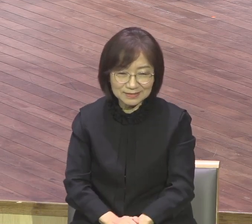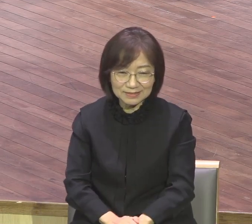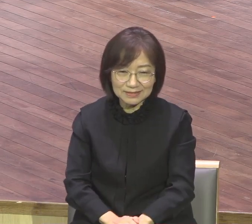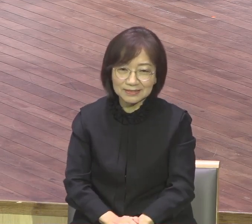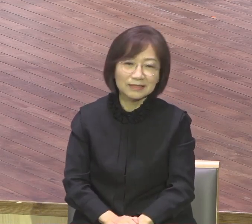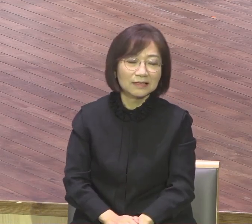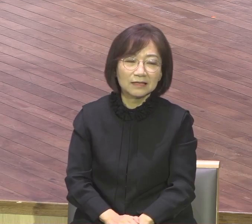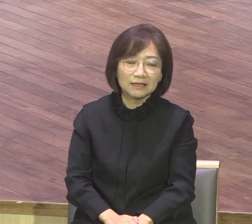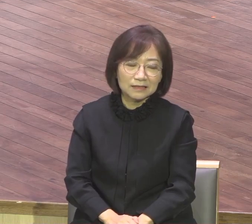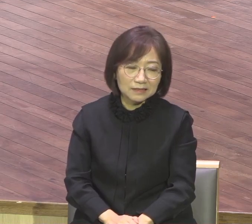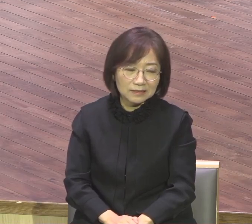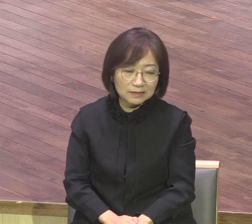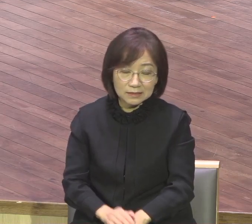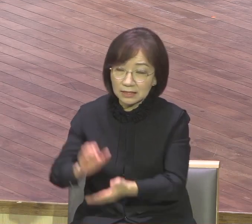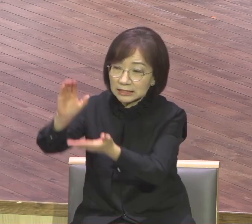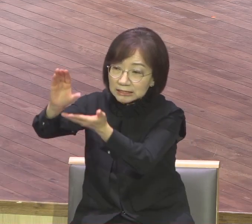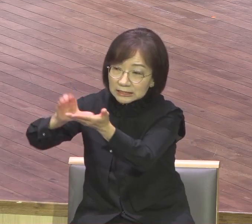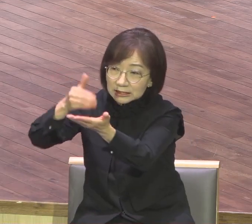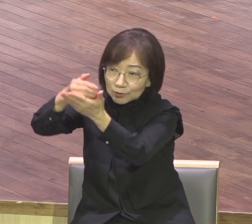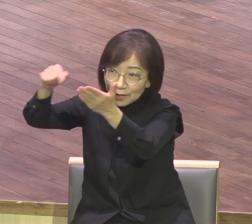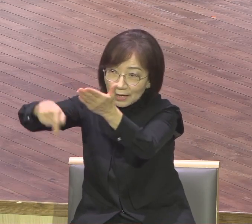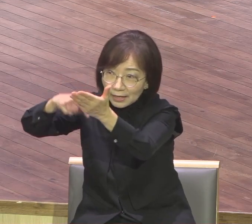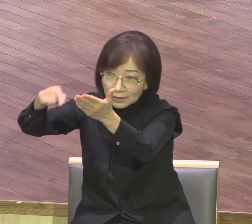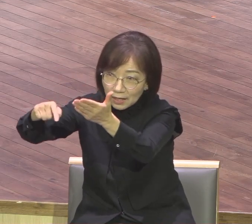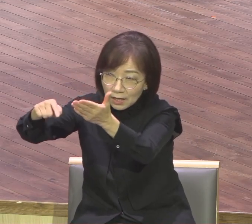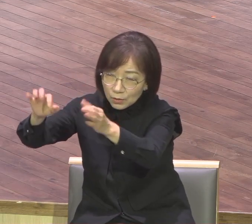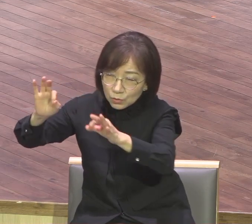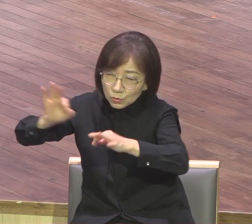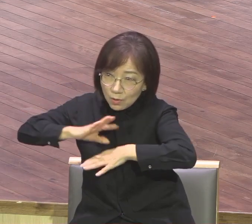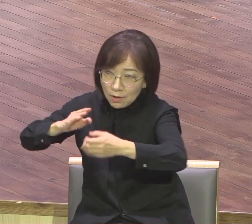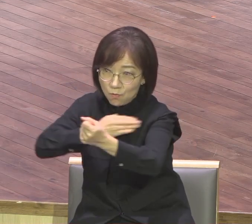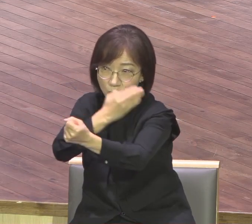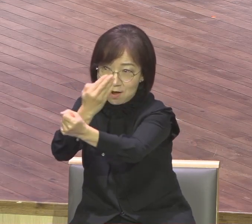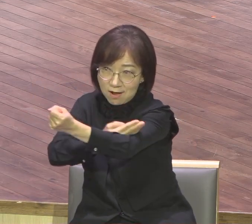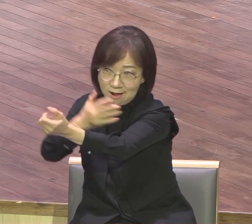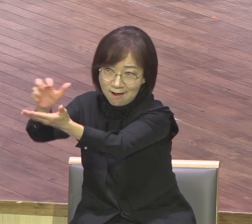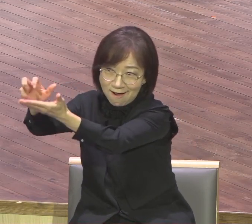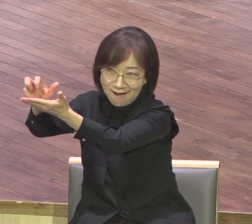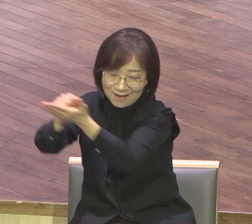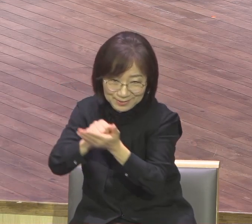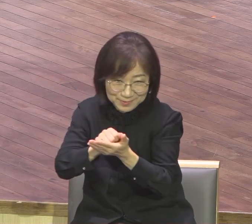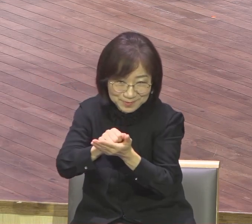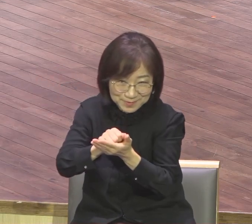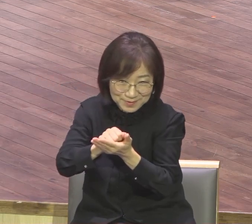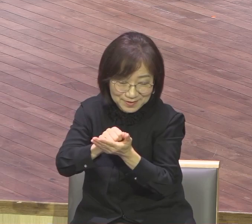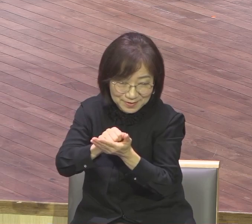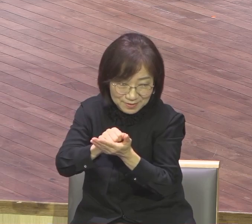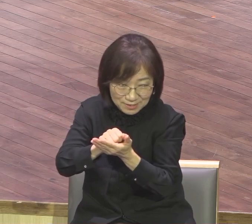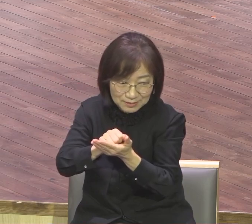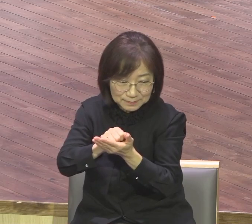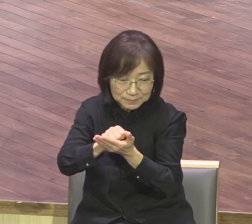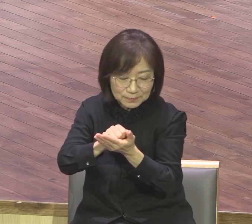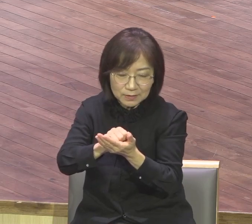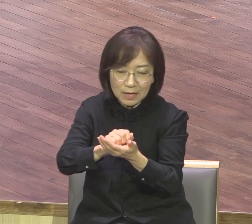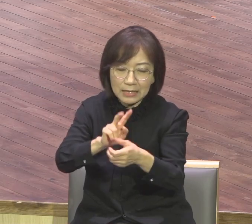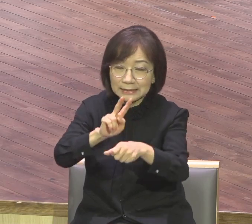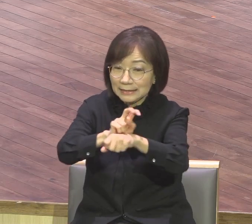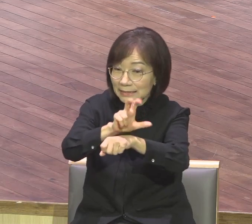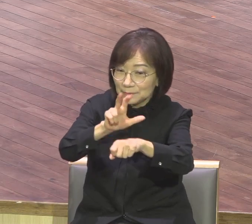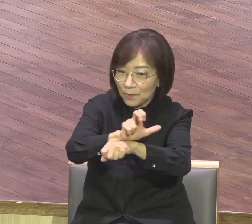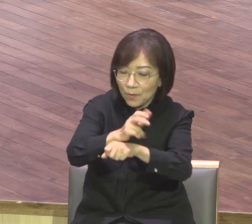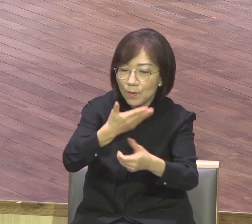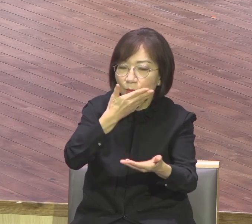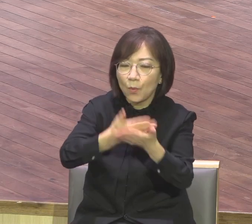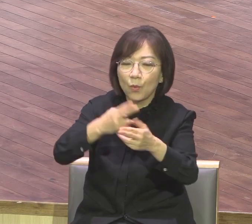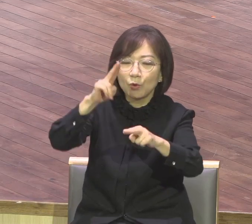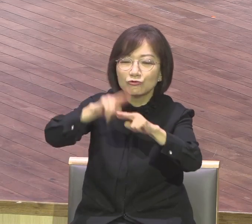감추인 이 놀라운 권능을 우리가 25 우리는 못합니다. 25 이 보좌의 축복을